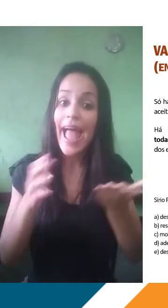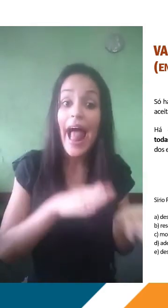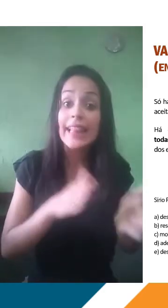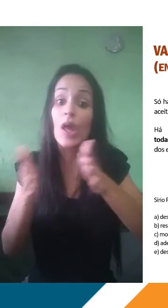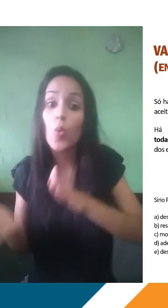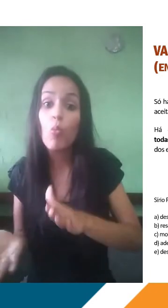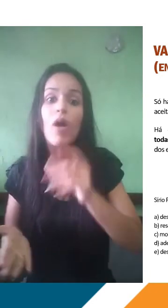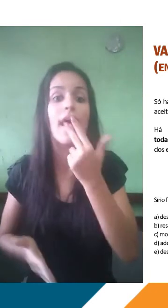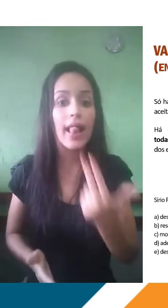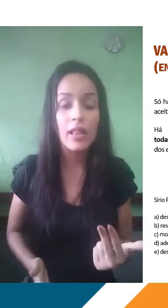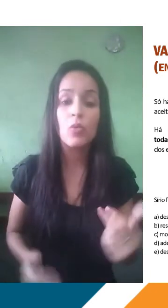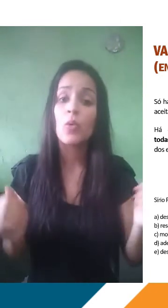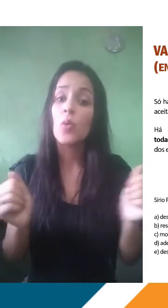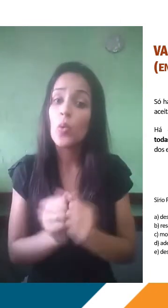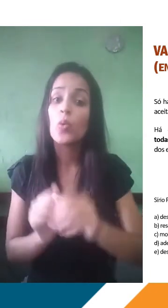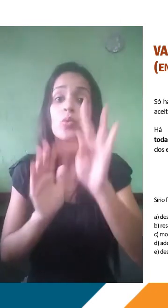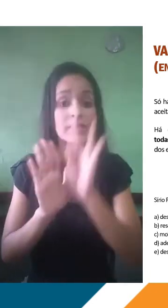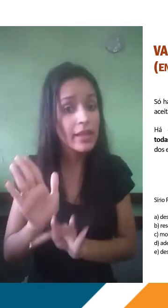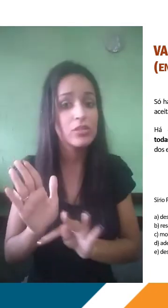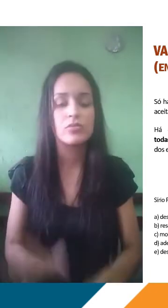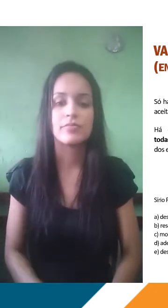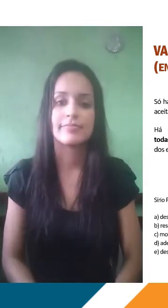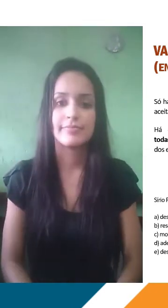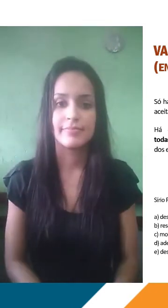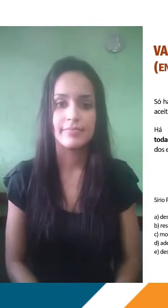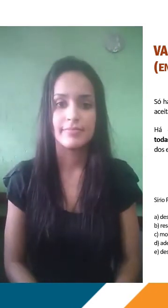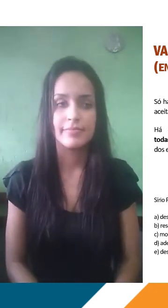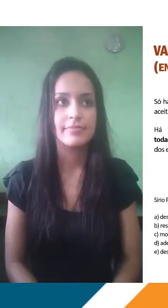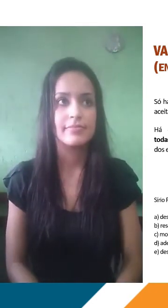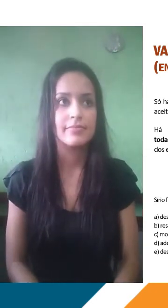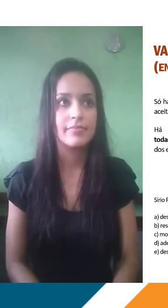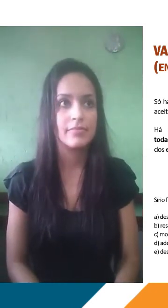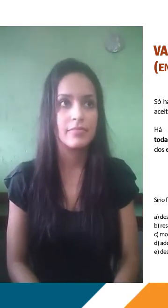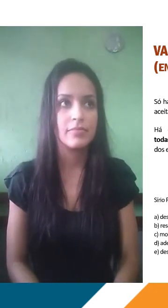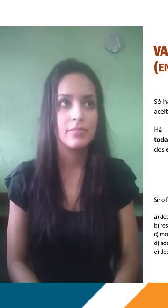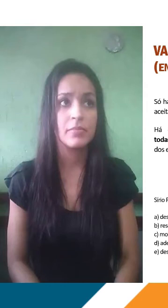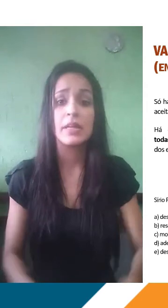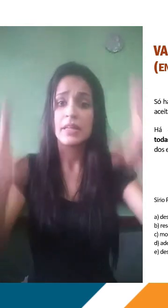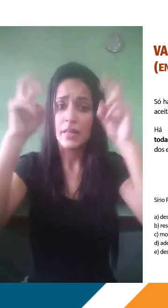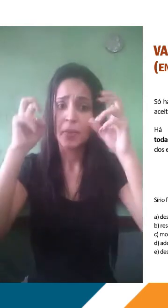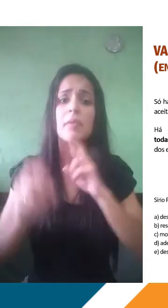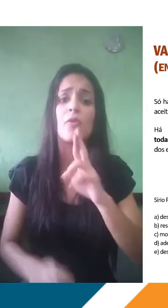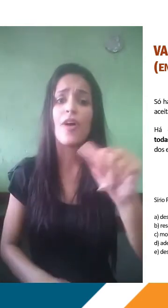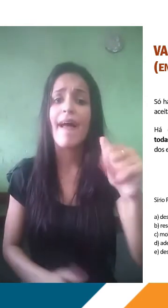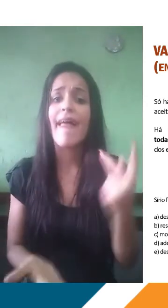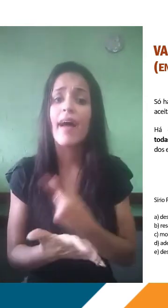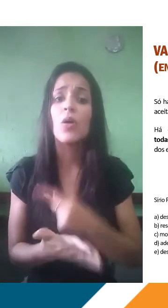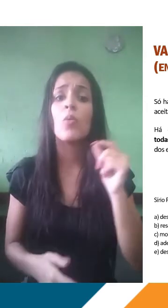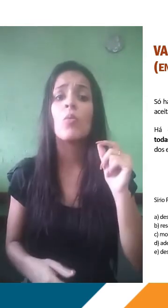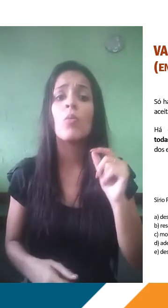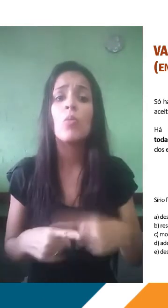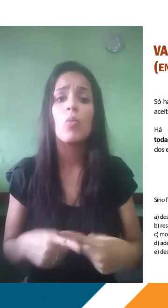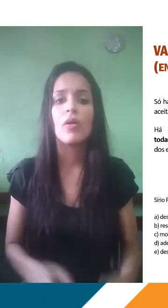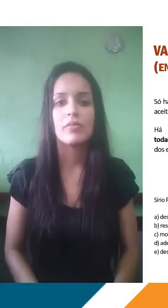tipo de texto e situação Seguindo adiante, com a reflexão, percebemos que a alternativa A não está correta Pois o